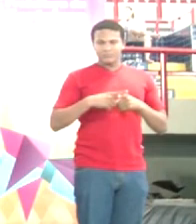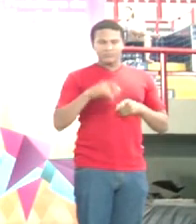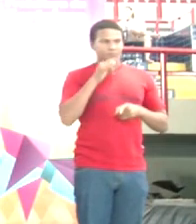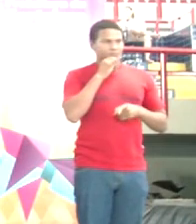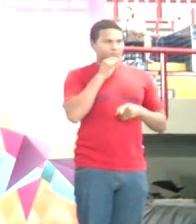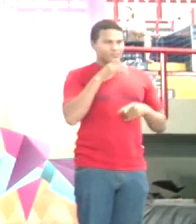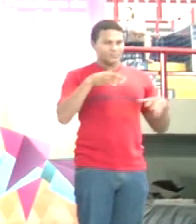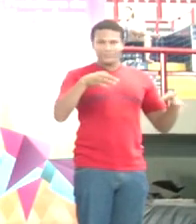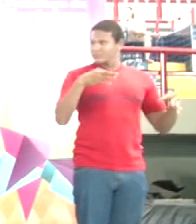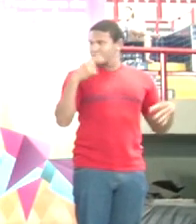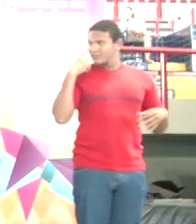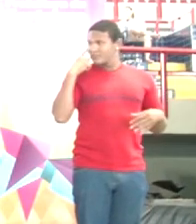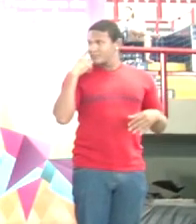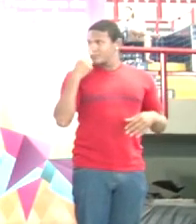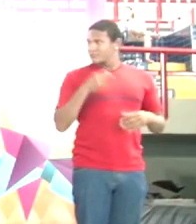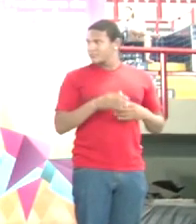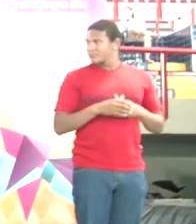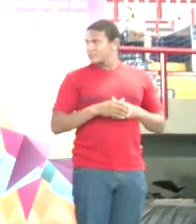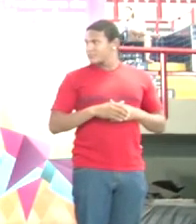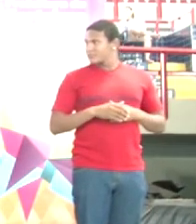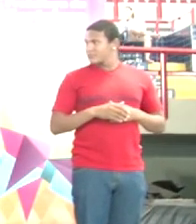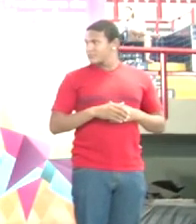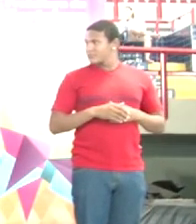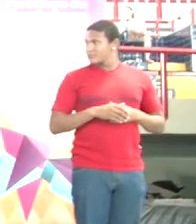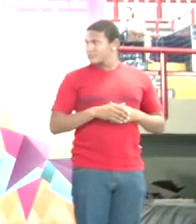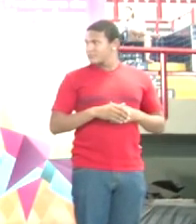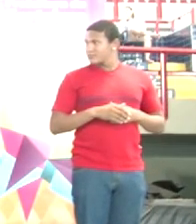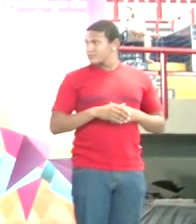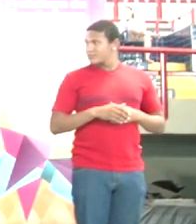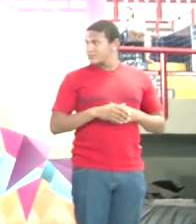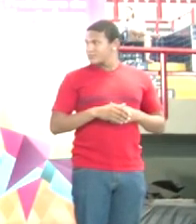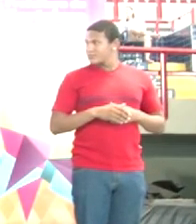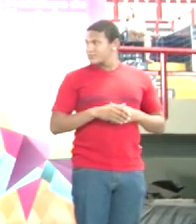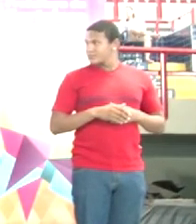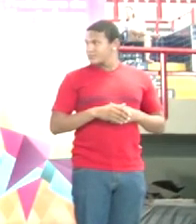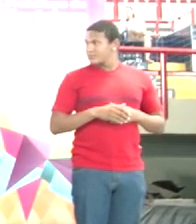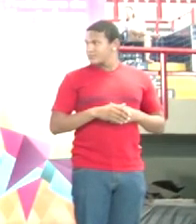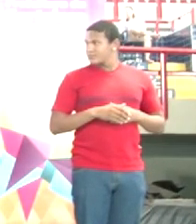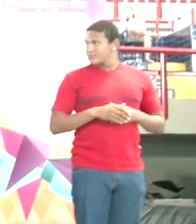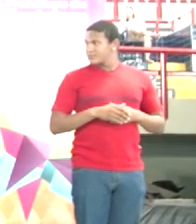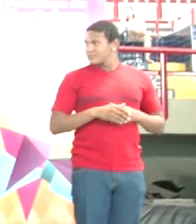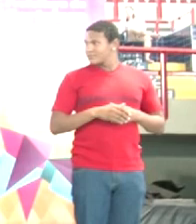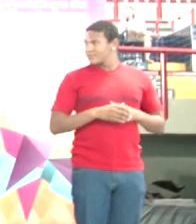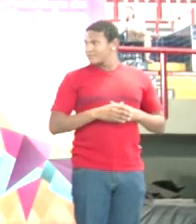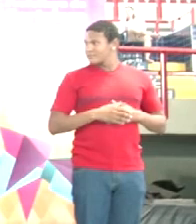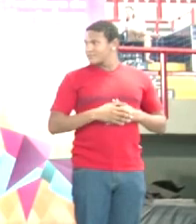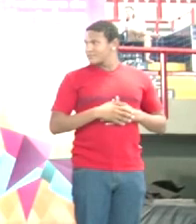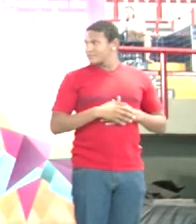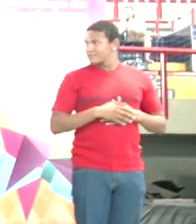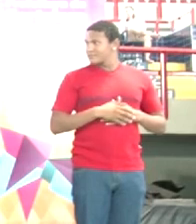vai de sandália no Rio João. O microfone aqui para o pessoal dançar. Tá certo comigo?